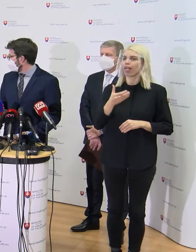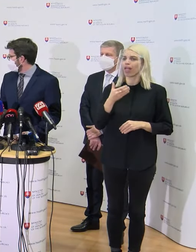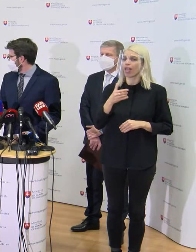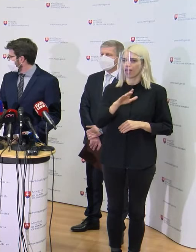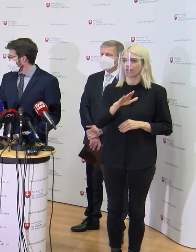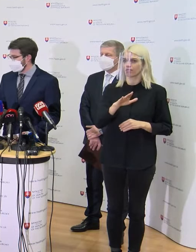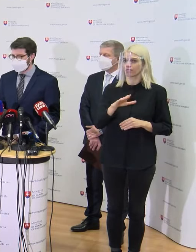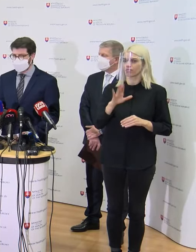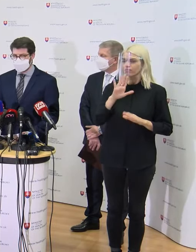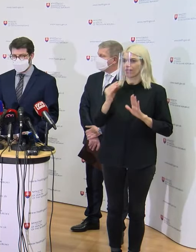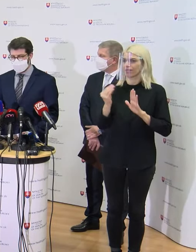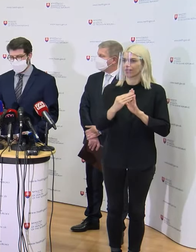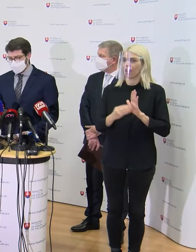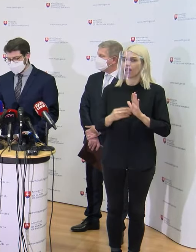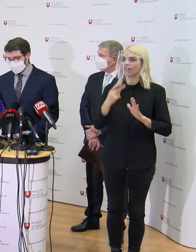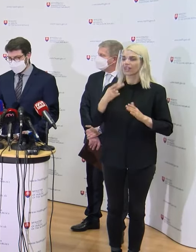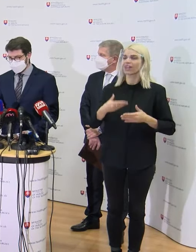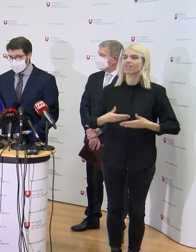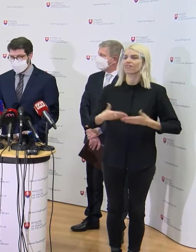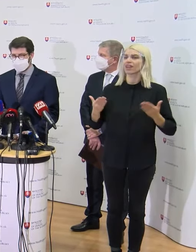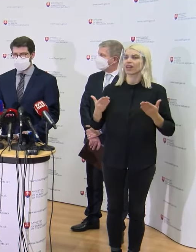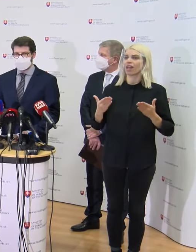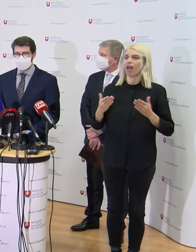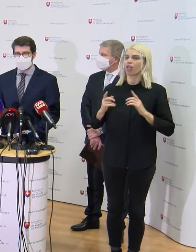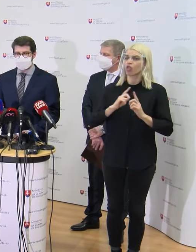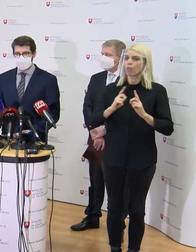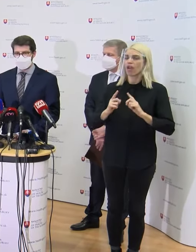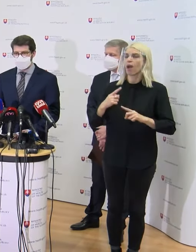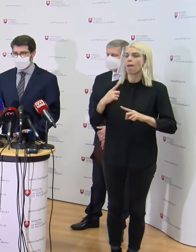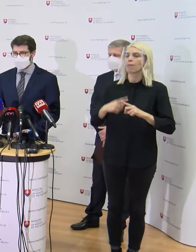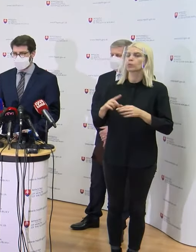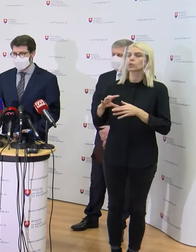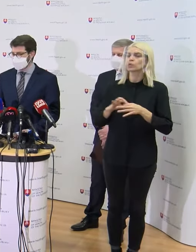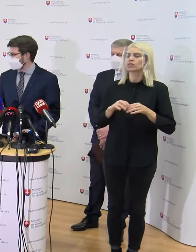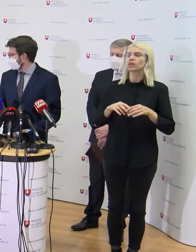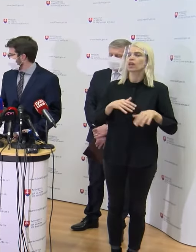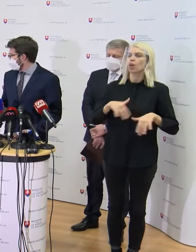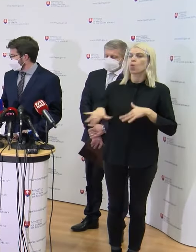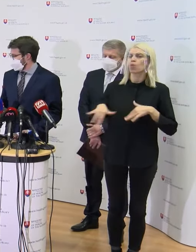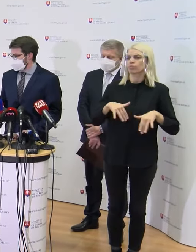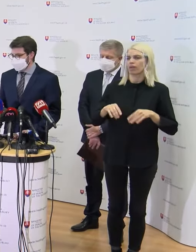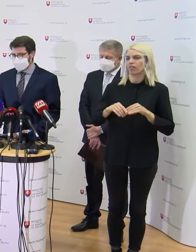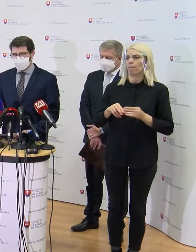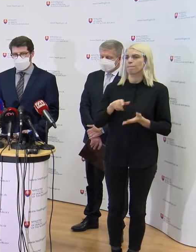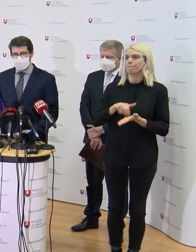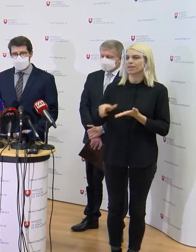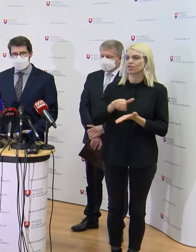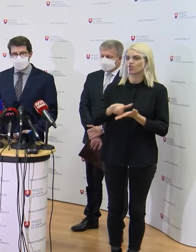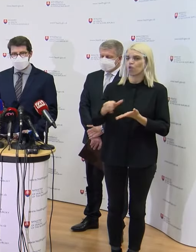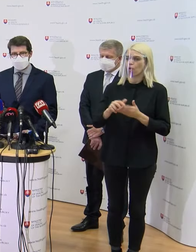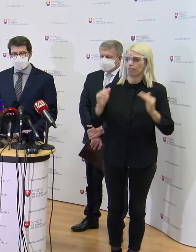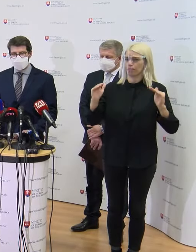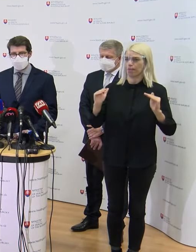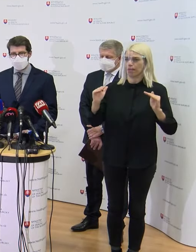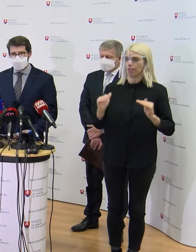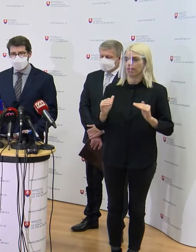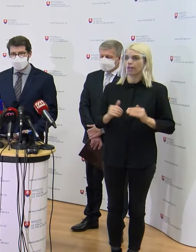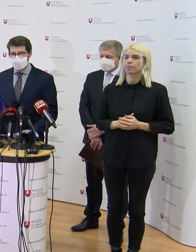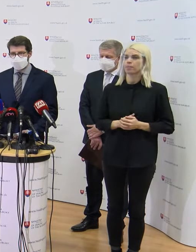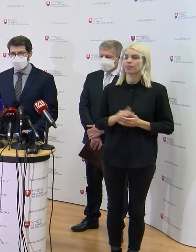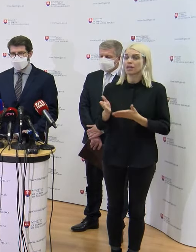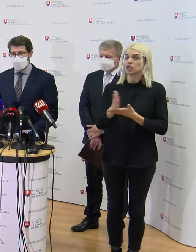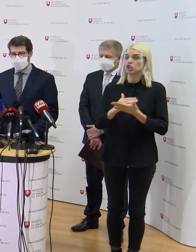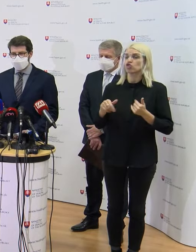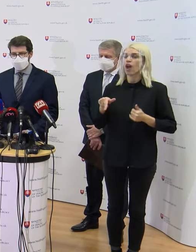nastal vo verejnej doprave a v chôdzi, alebo teda presunu na pešo. Časť týchto posunov sa